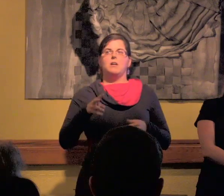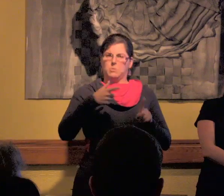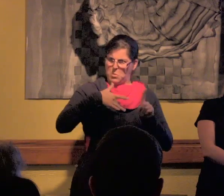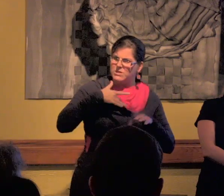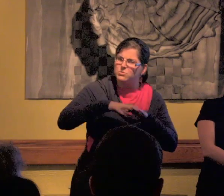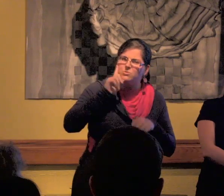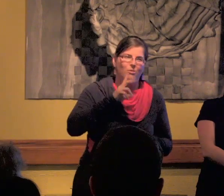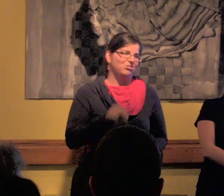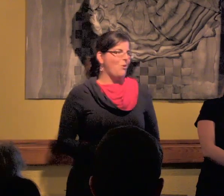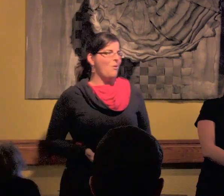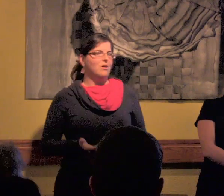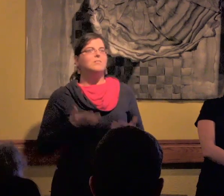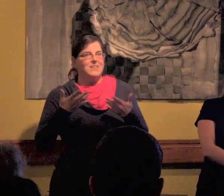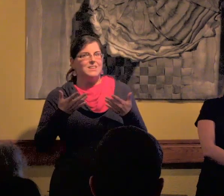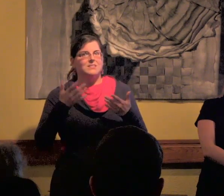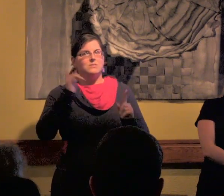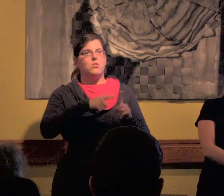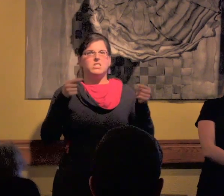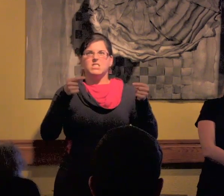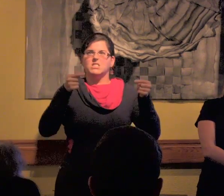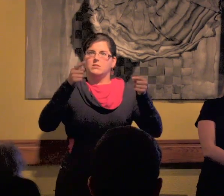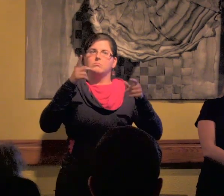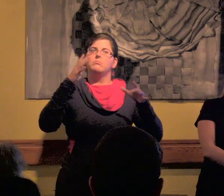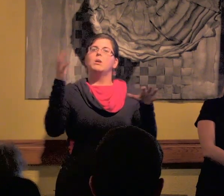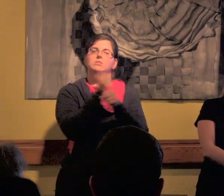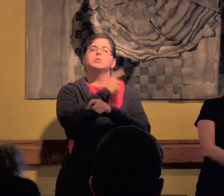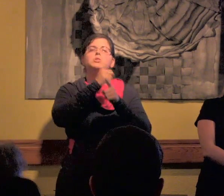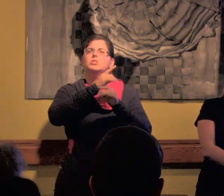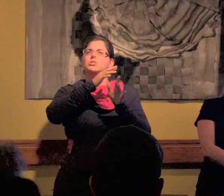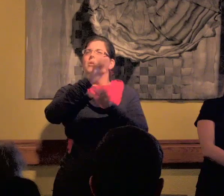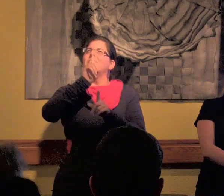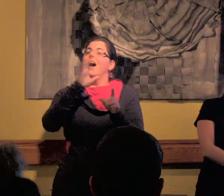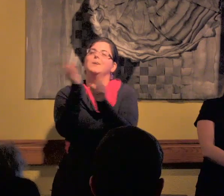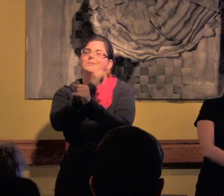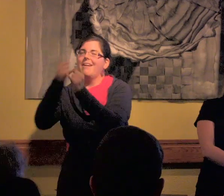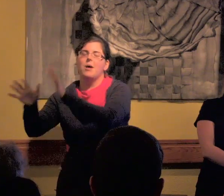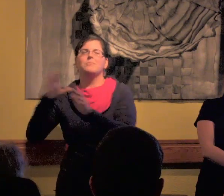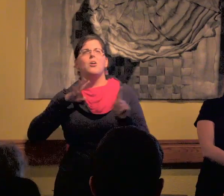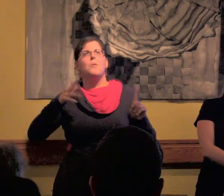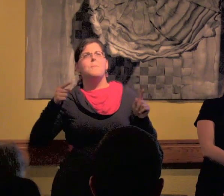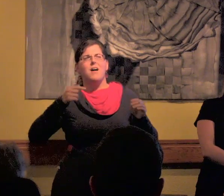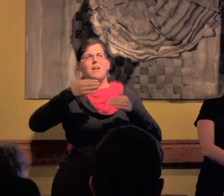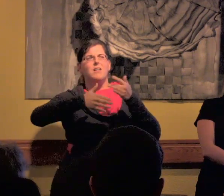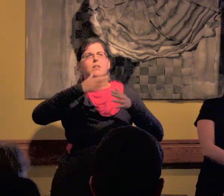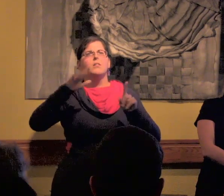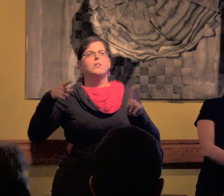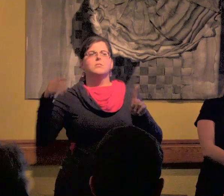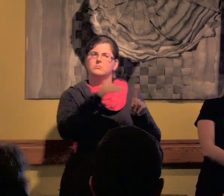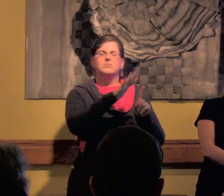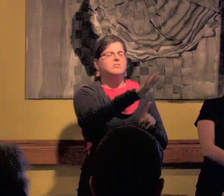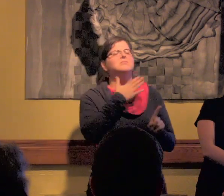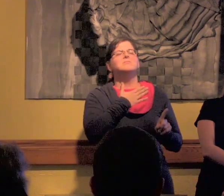type-là. Et justement, c'est à voir que les règlements et les lois ne sont pas faits justement en fonction des personnes